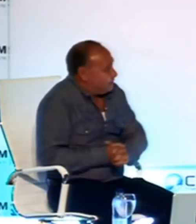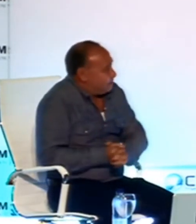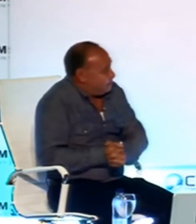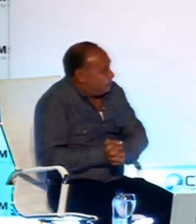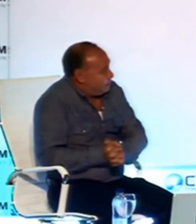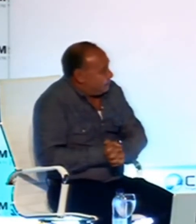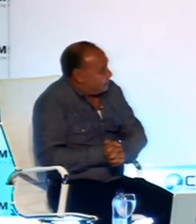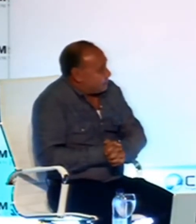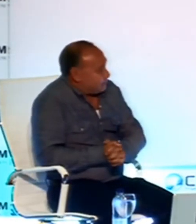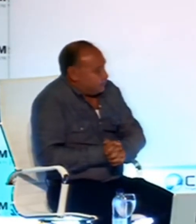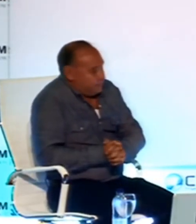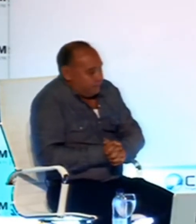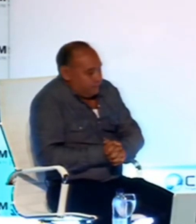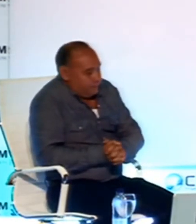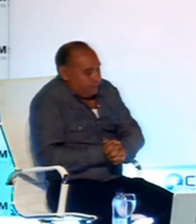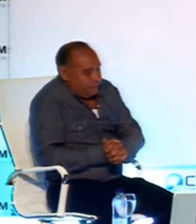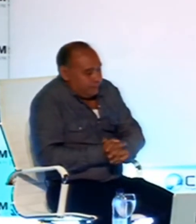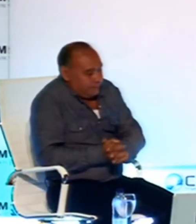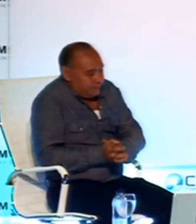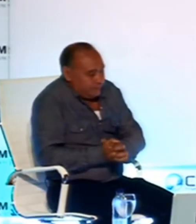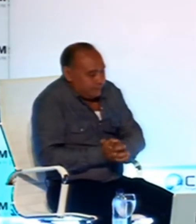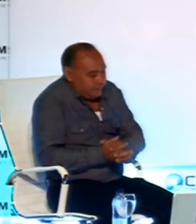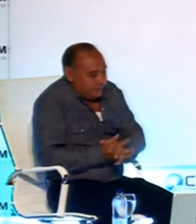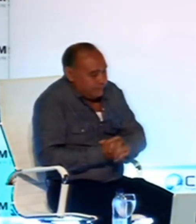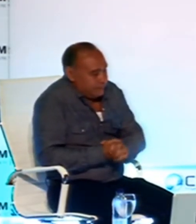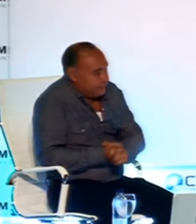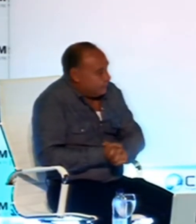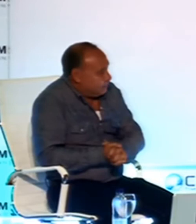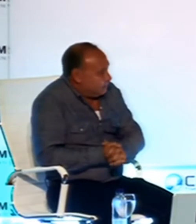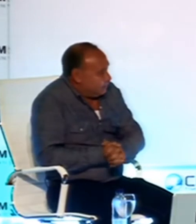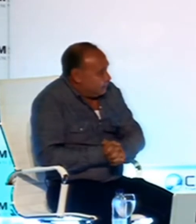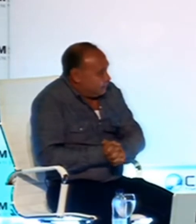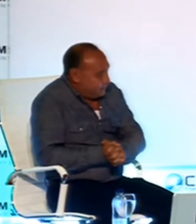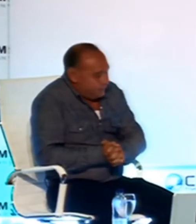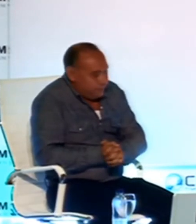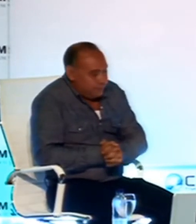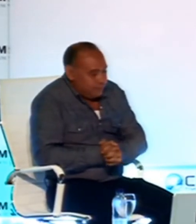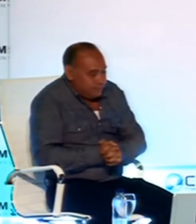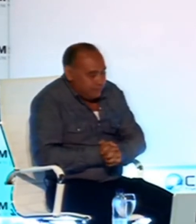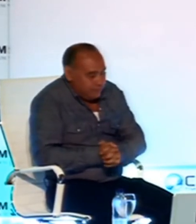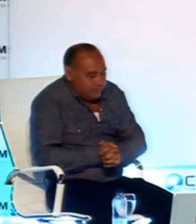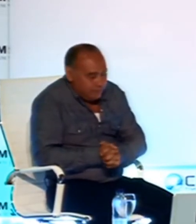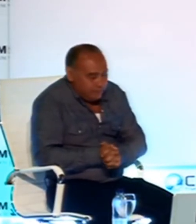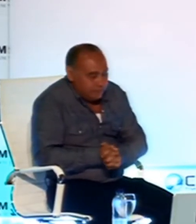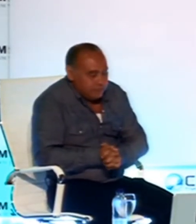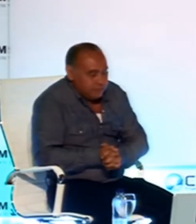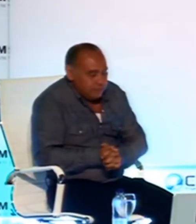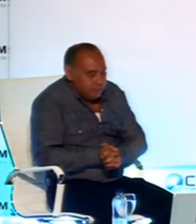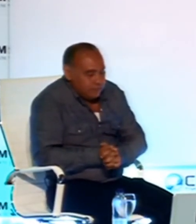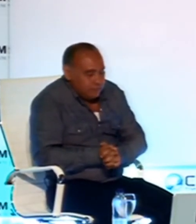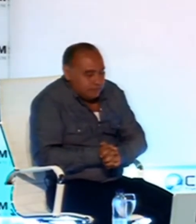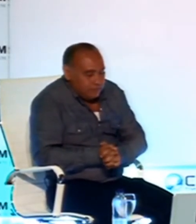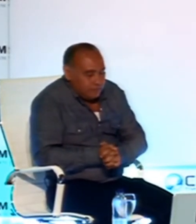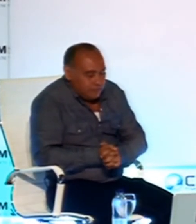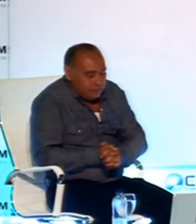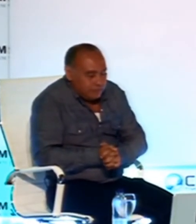gracias a ustedes por el apoyo que nos han dado. No, gracias a usted, Henry, y tenga la seguridad que